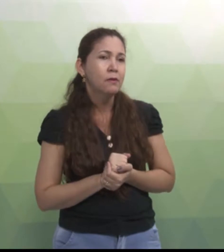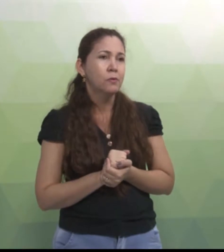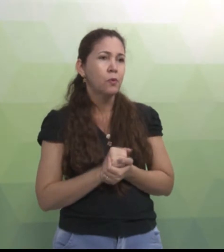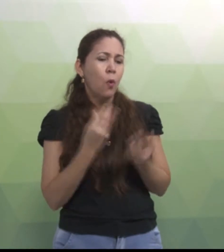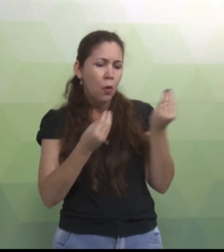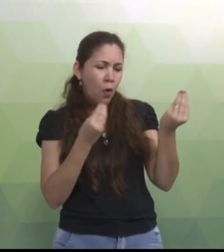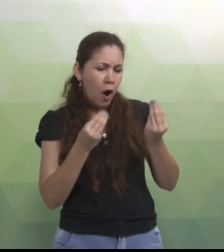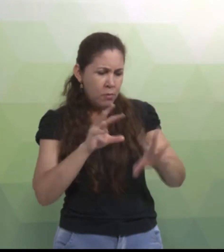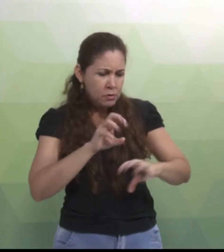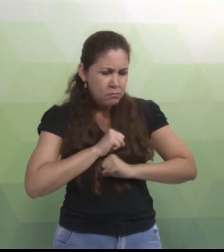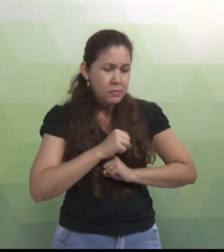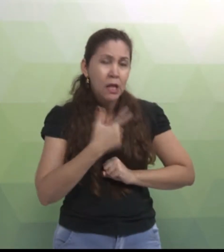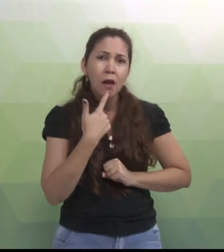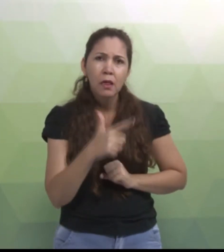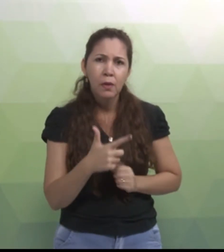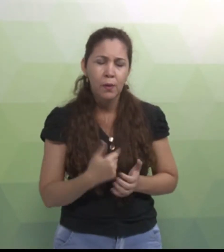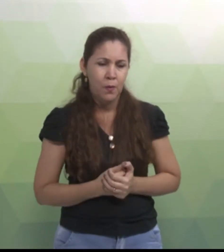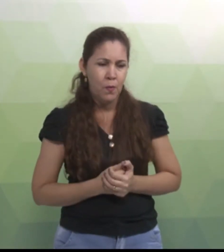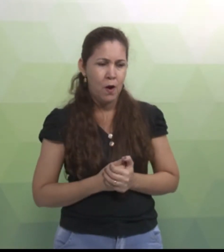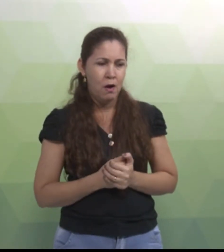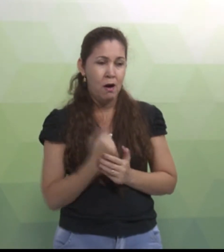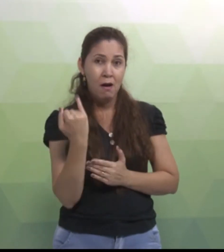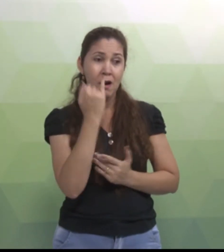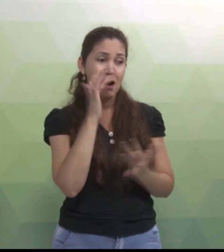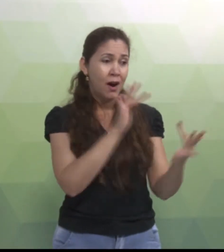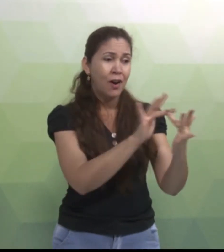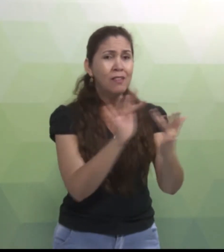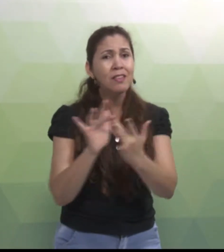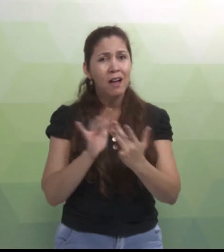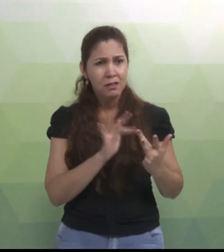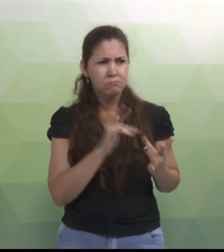o contato com os outros nos proporciona também a aquisição.